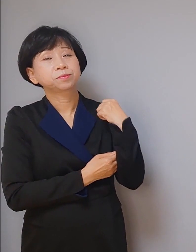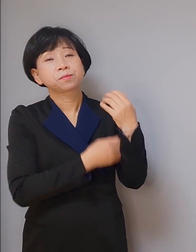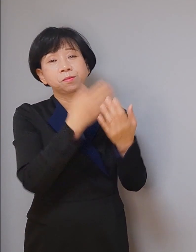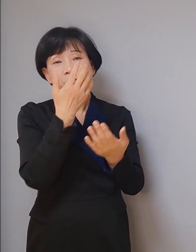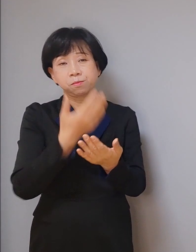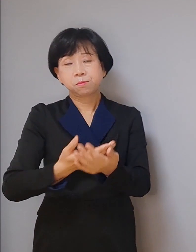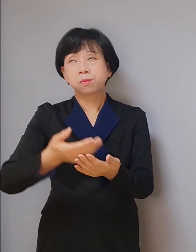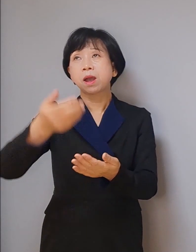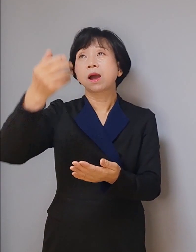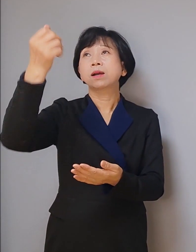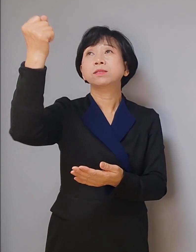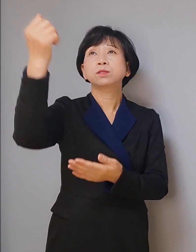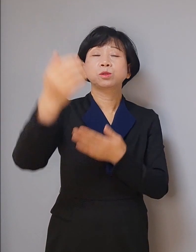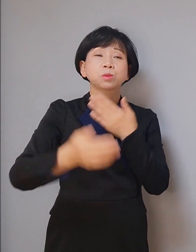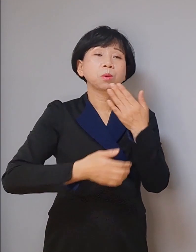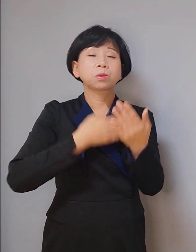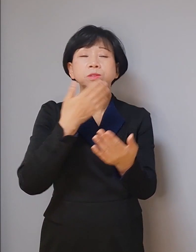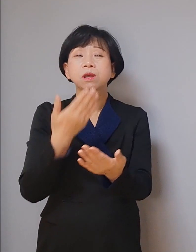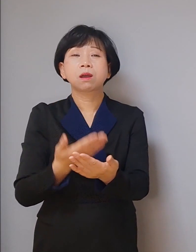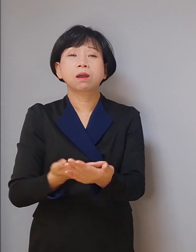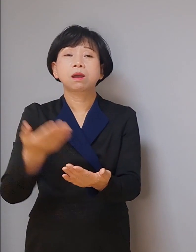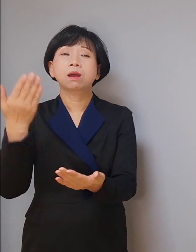능력